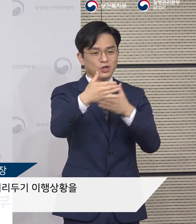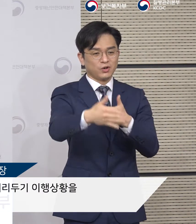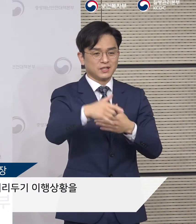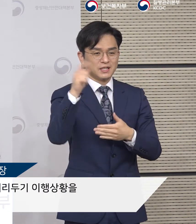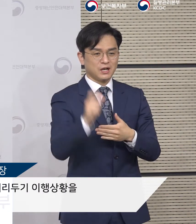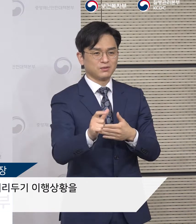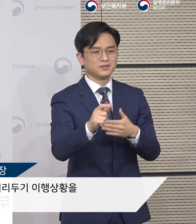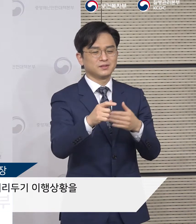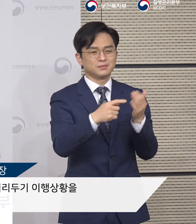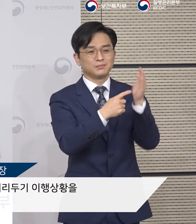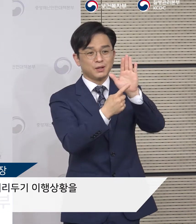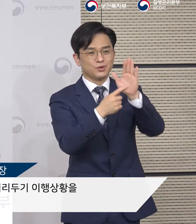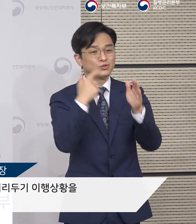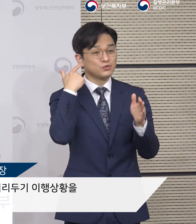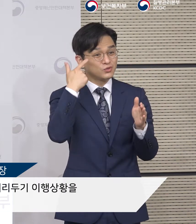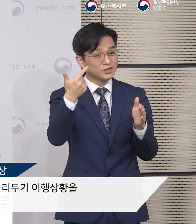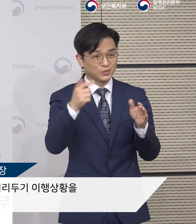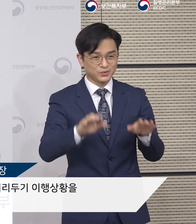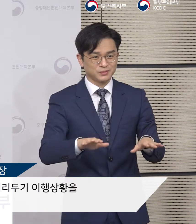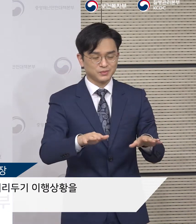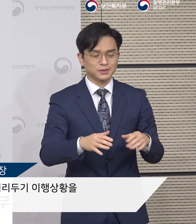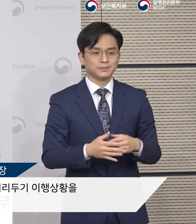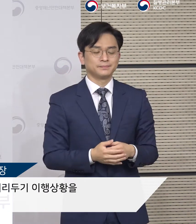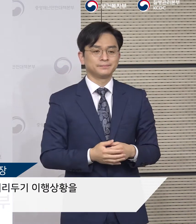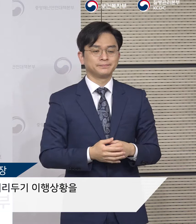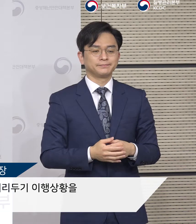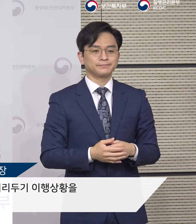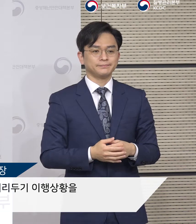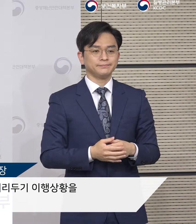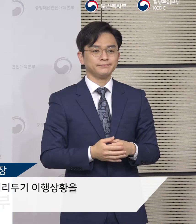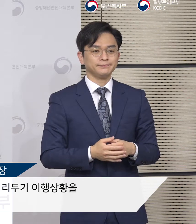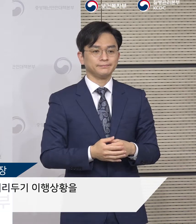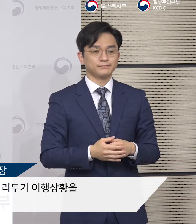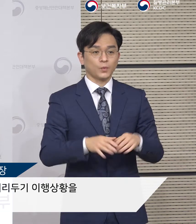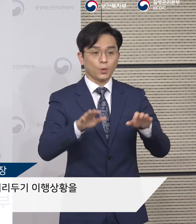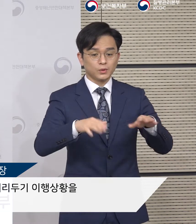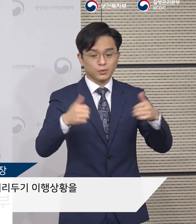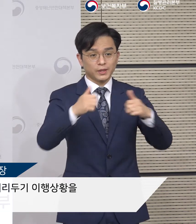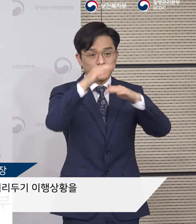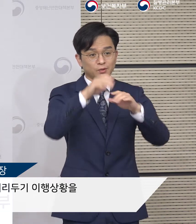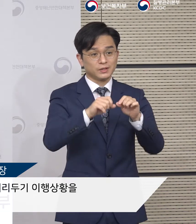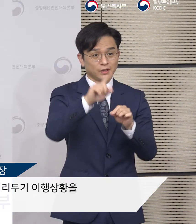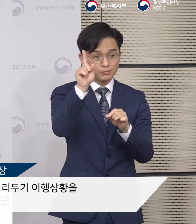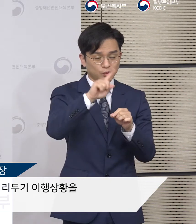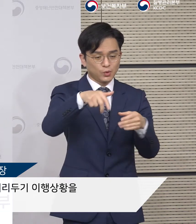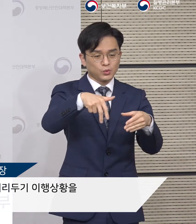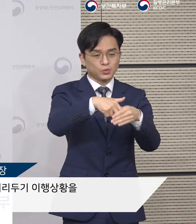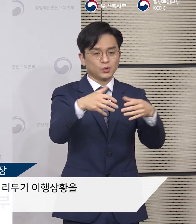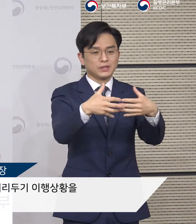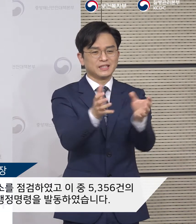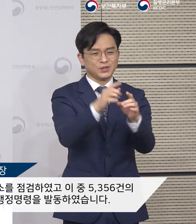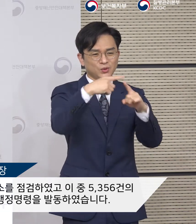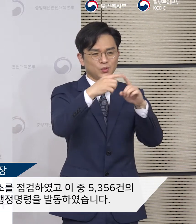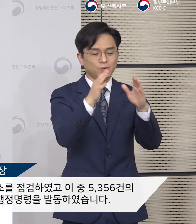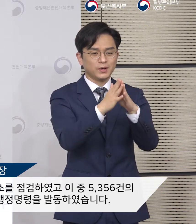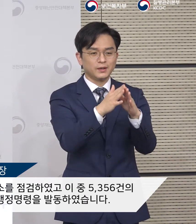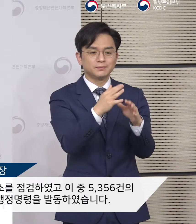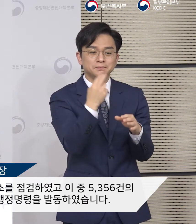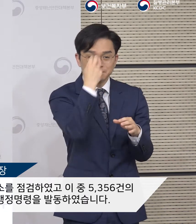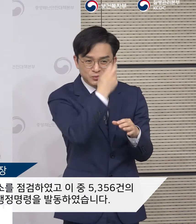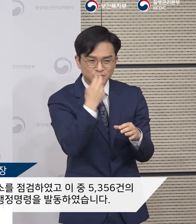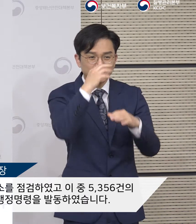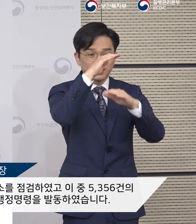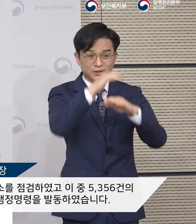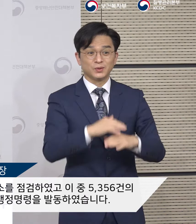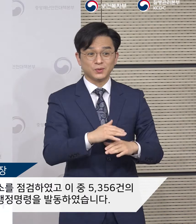중대본 회의에서는 종교시설의 사회적 거리두기 이행 상황을 중점적으로 점검하였습니다.